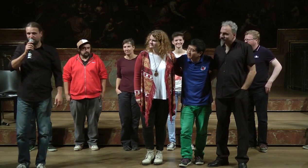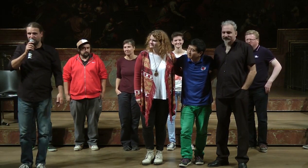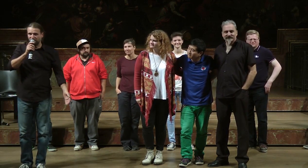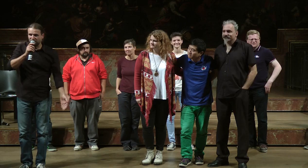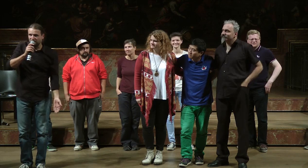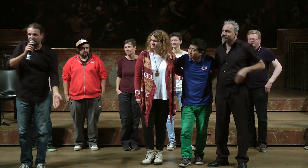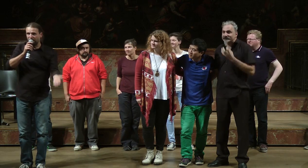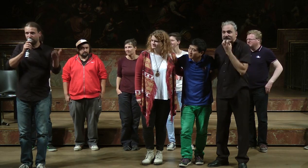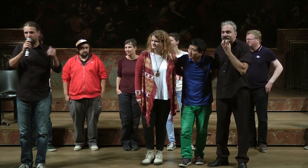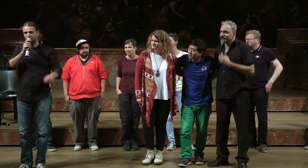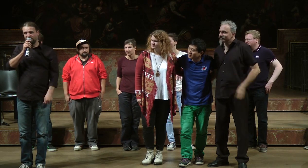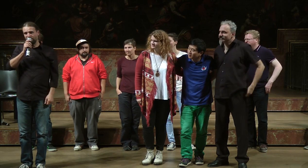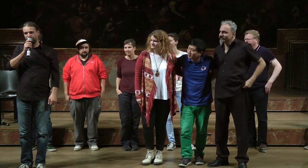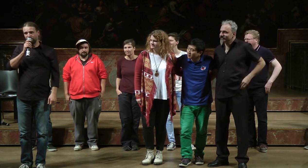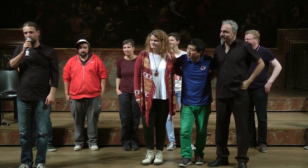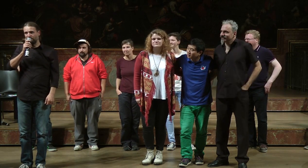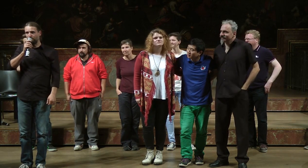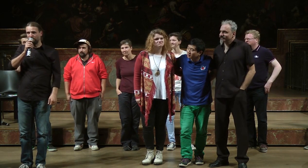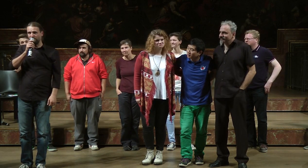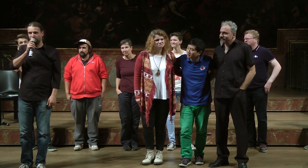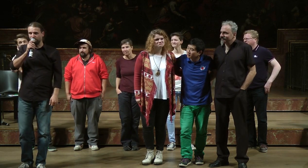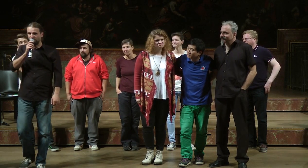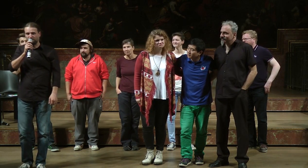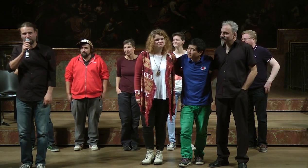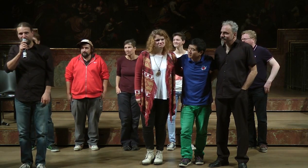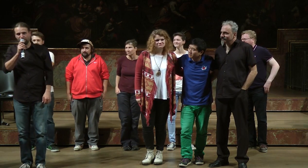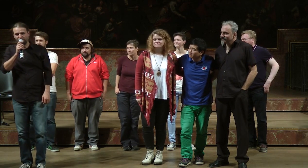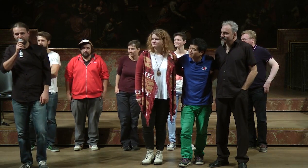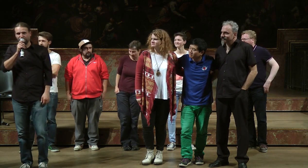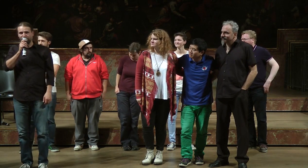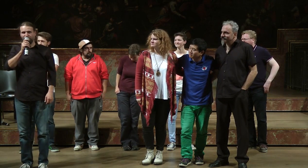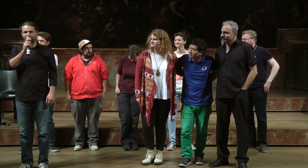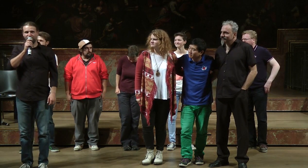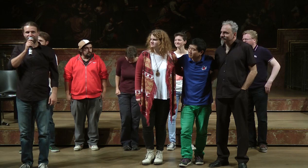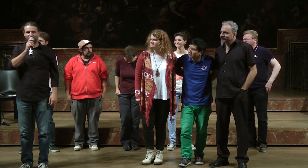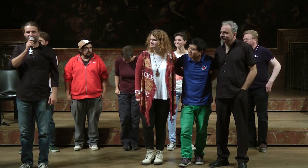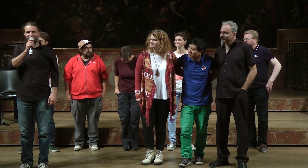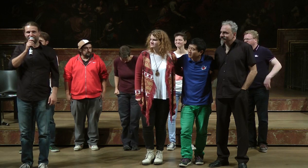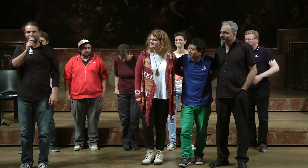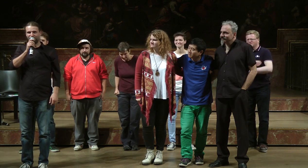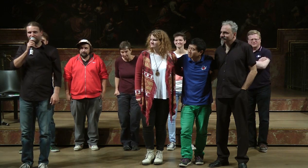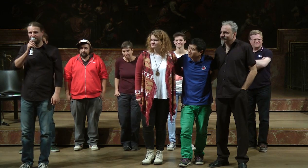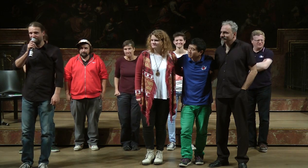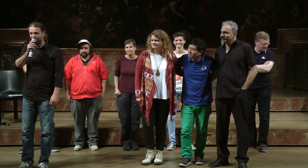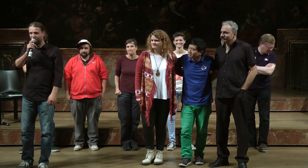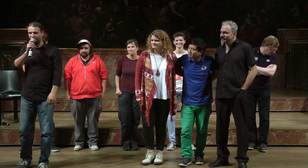bitte ich Sie aufzustehen und zu applaudieren und zu trampeln, wie Sie möchten. Auf jeden Fall aufstehen. Möchten Sie,